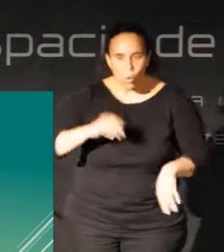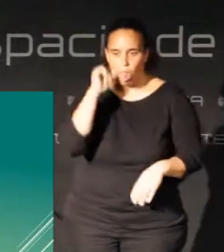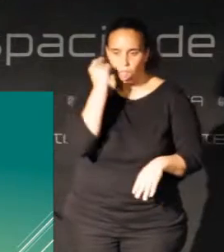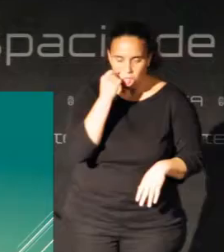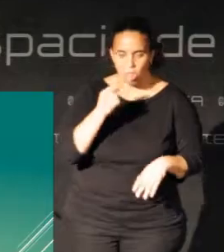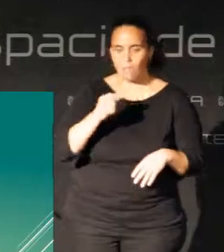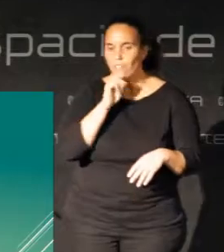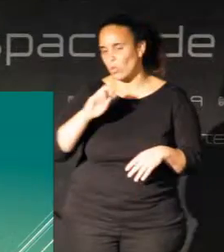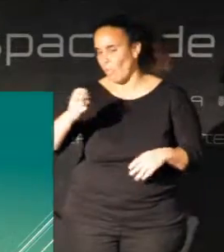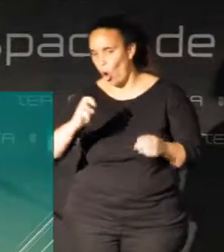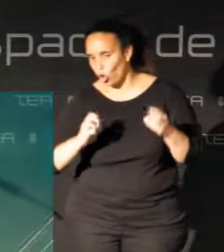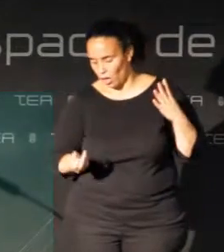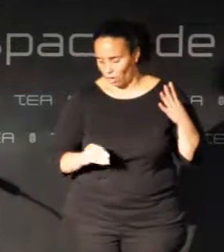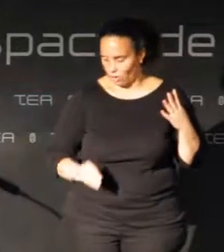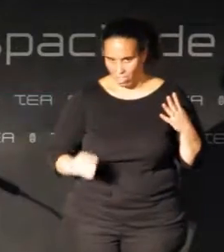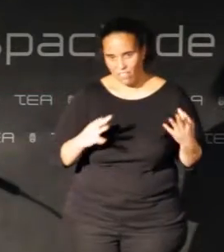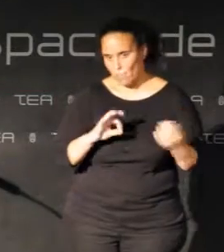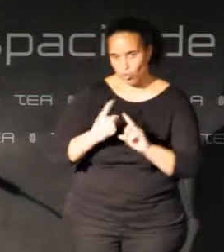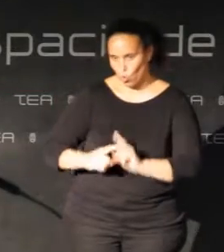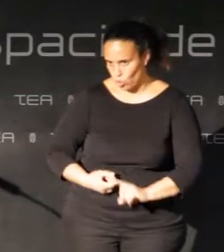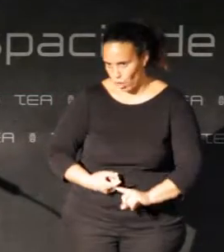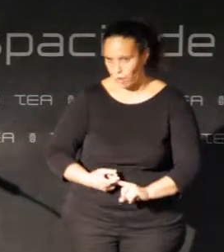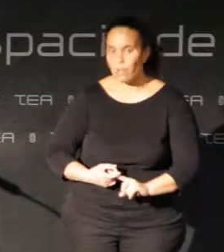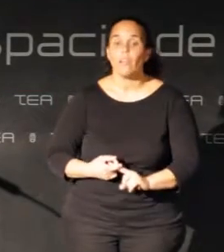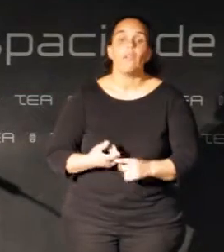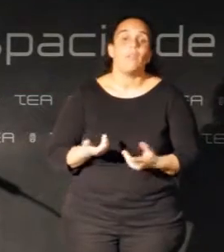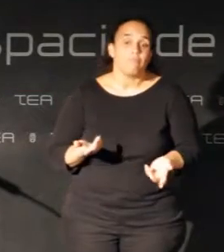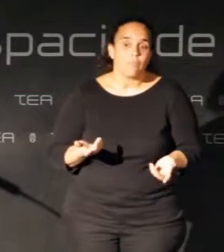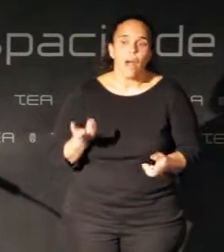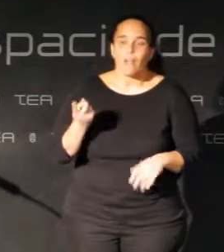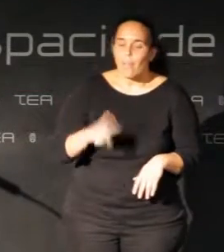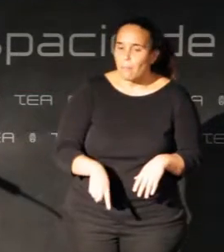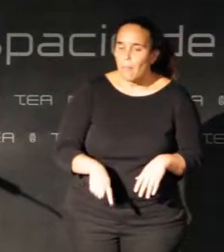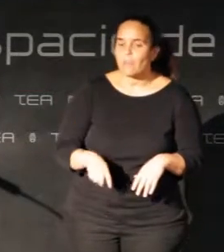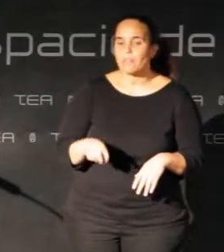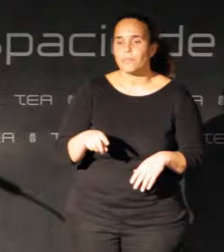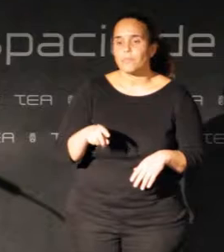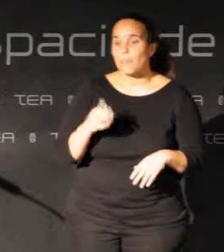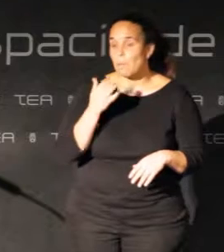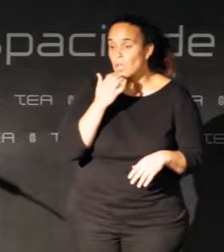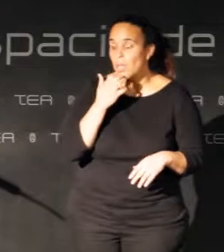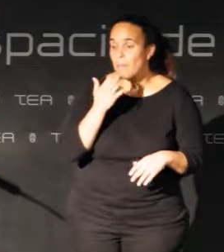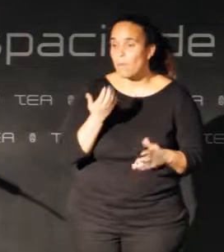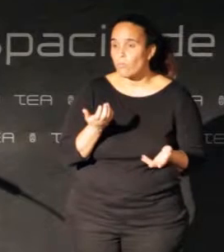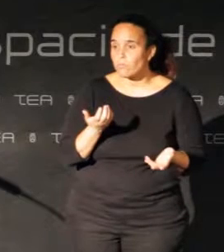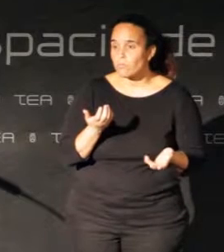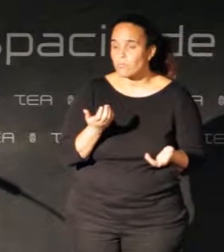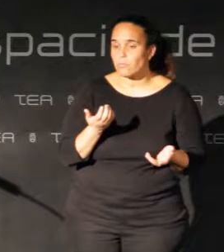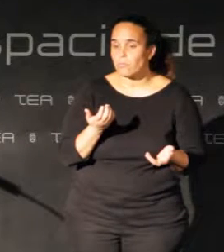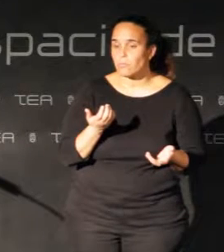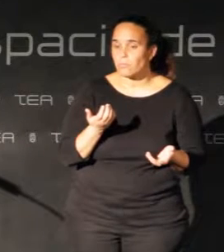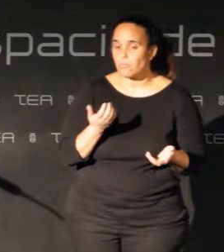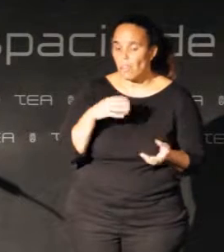dificultades que habrá que superar. Y no solo eso, sino también determinar las posibles medidas que desde el ayuntamiento se